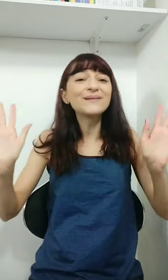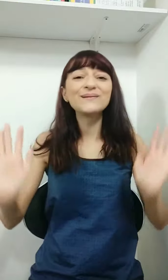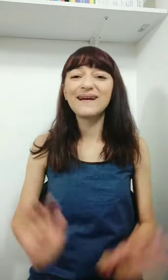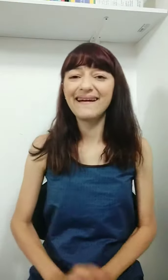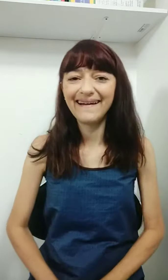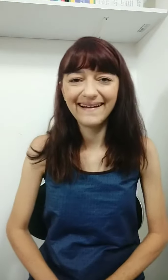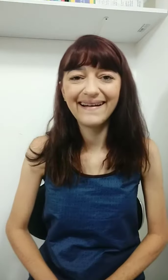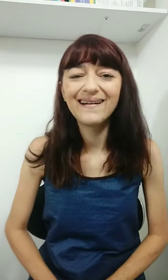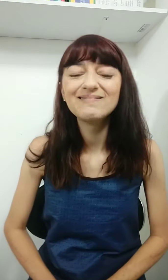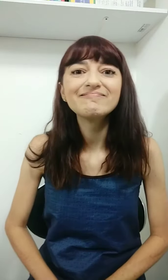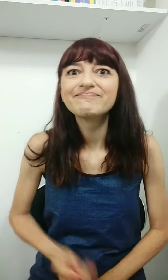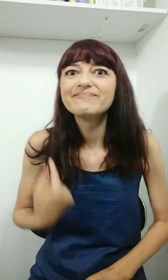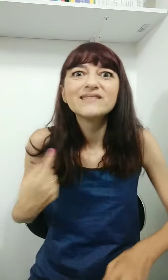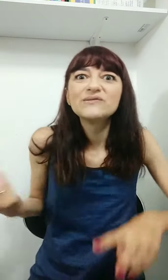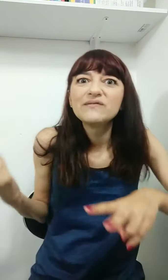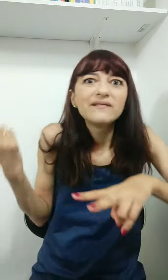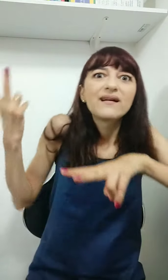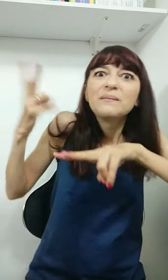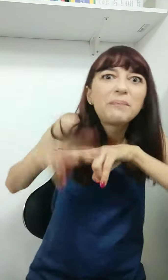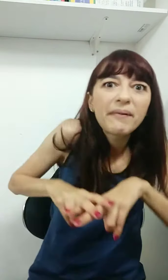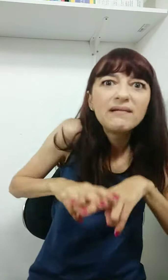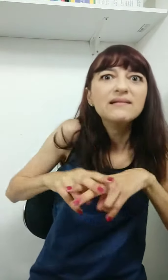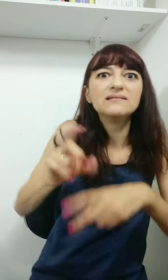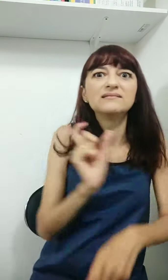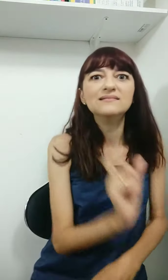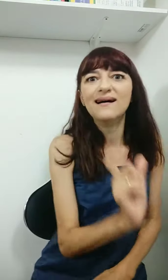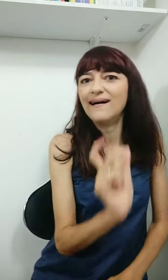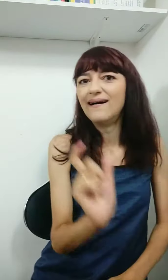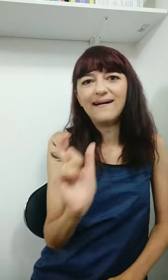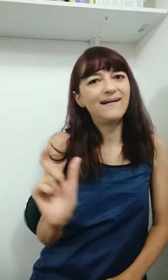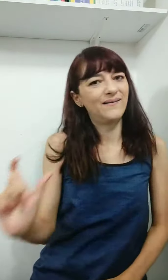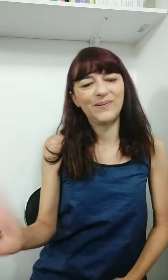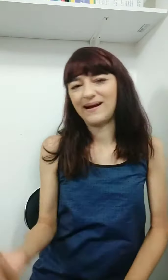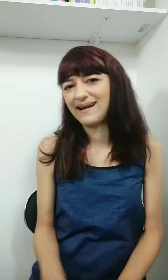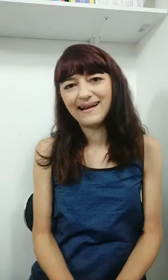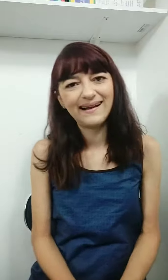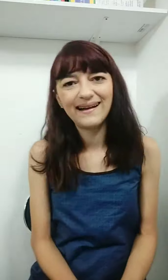esses aspectos, esses pequenos detalhes, peculiaridades ali da Libras, da sinalização.